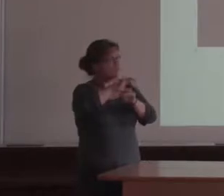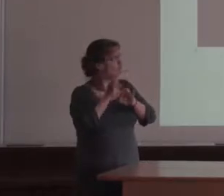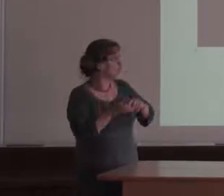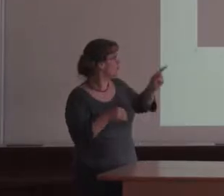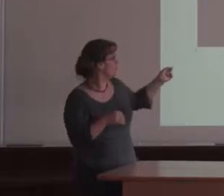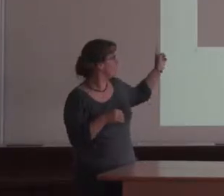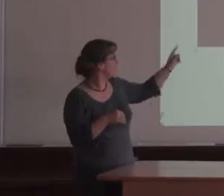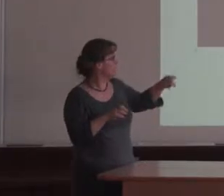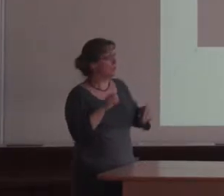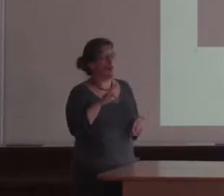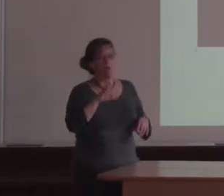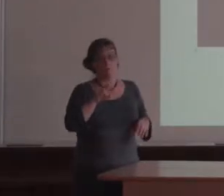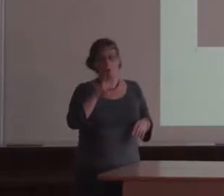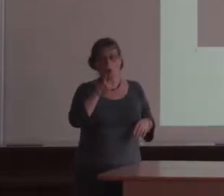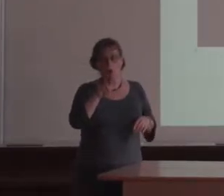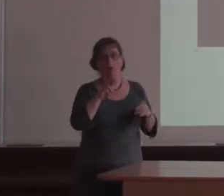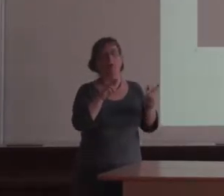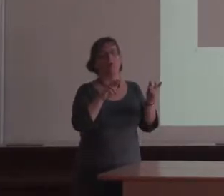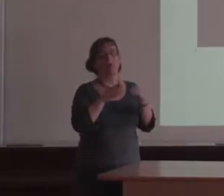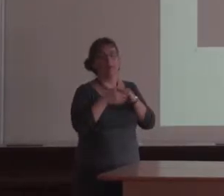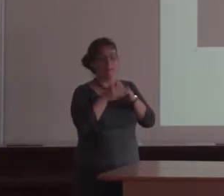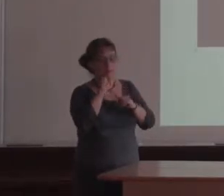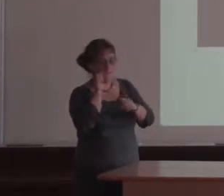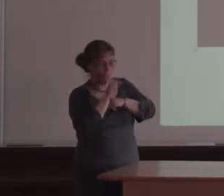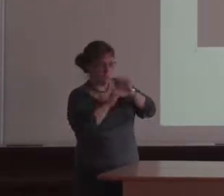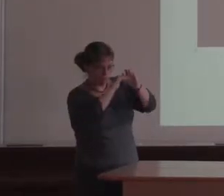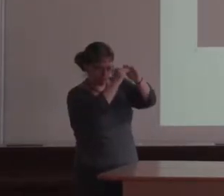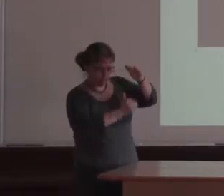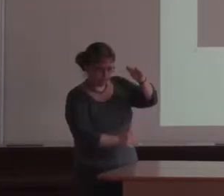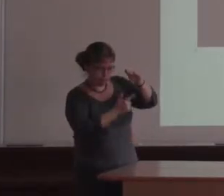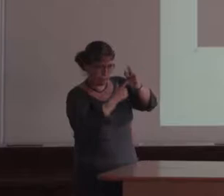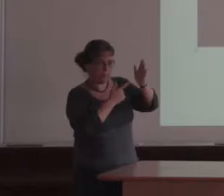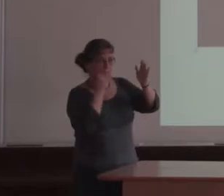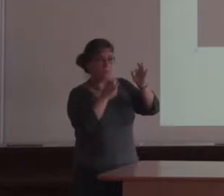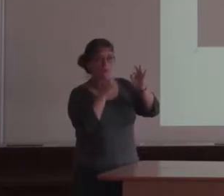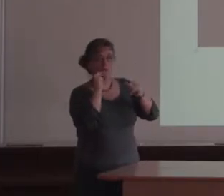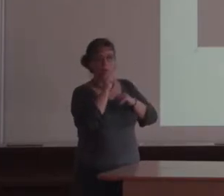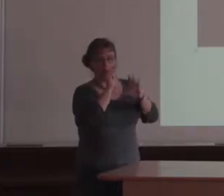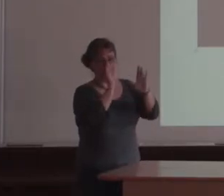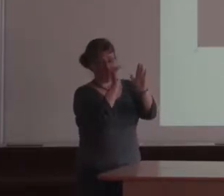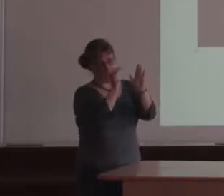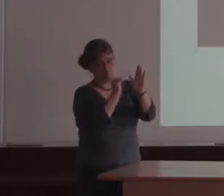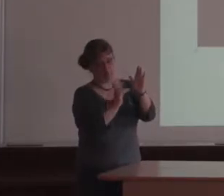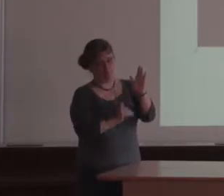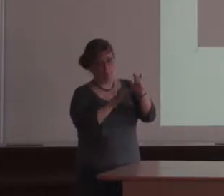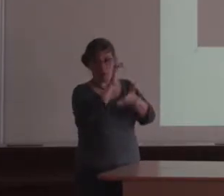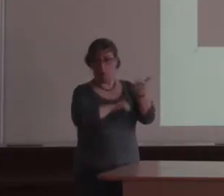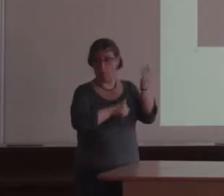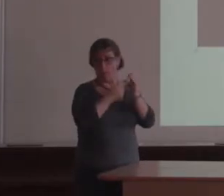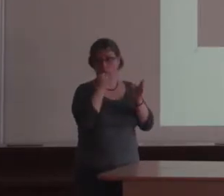un petit plugin, pytest-cov, qui fait l'intégration avec Coverage et vous permet d'avoir le rapport de couverture de